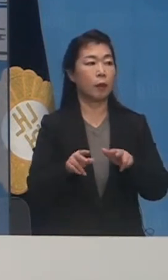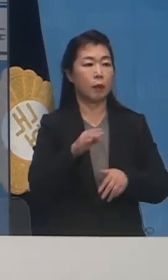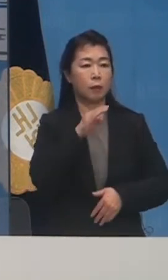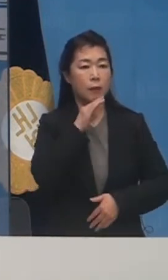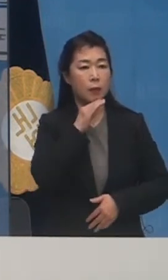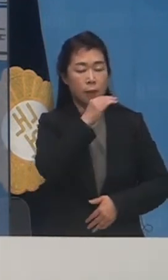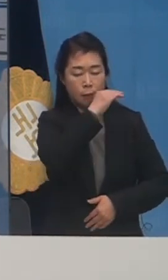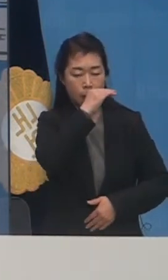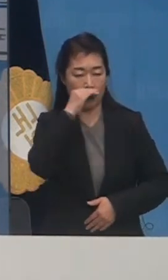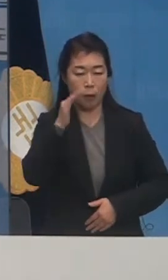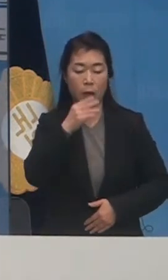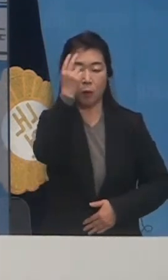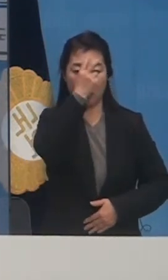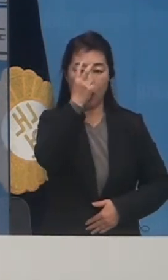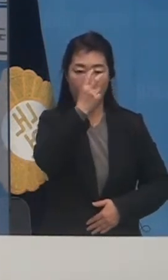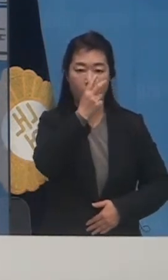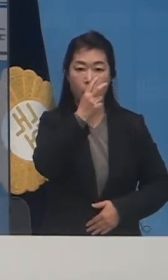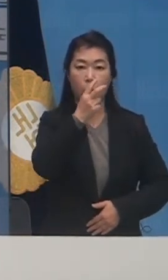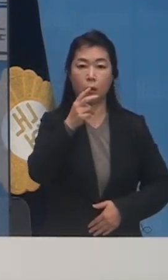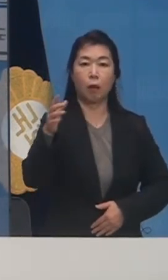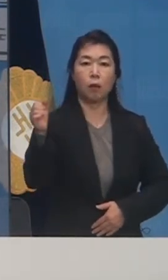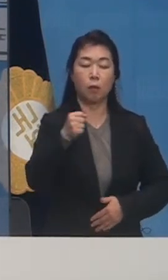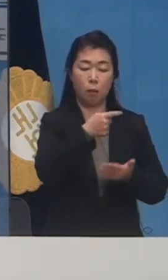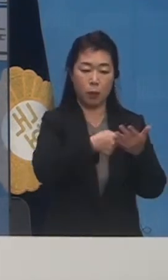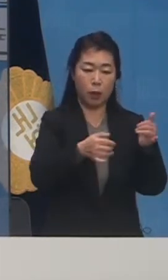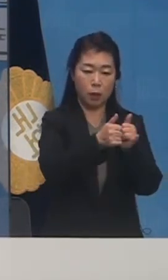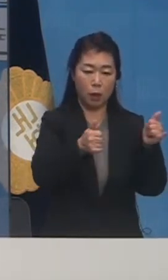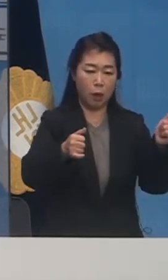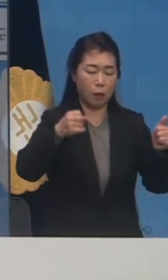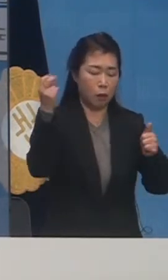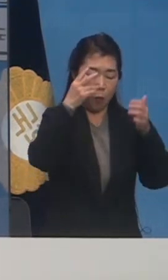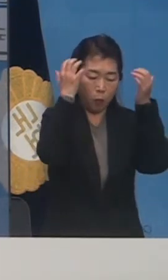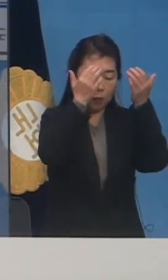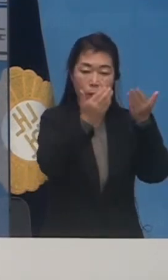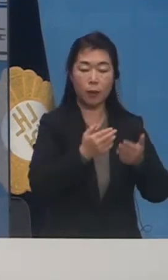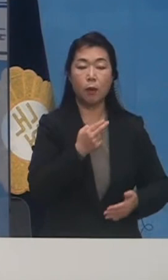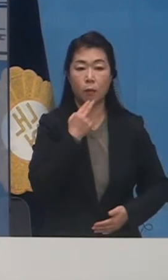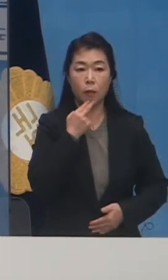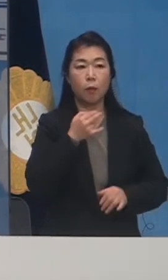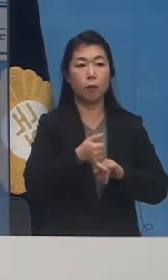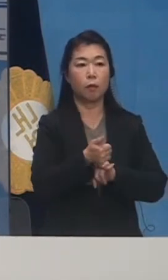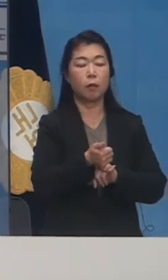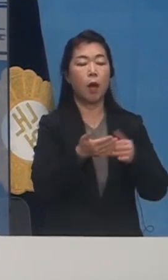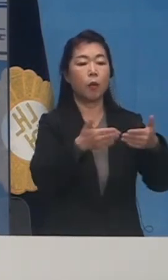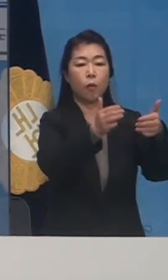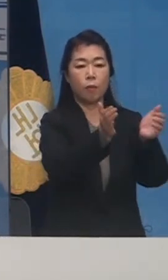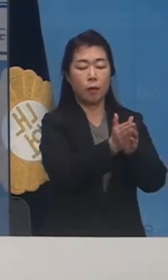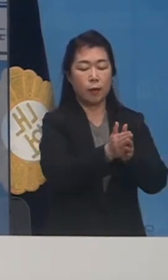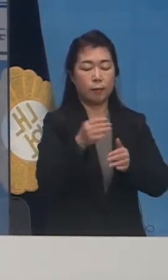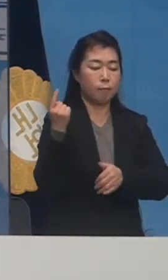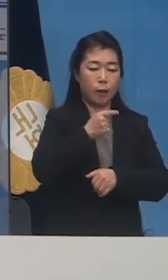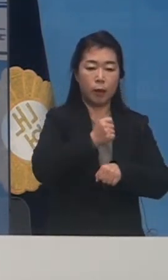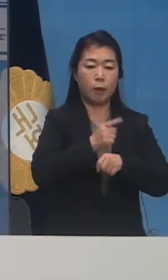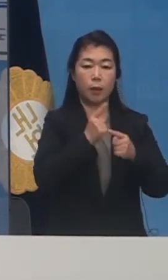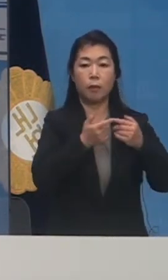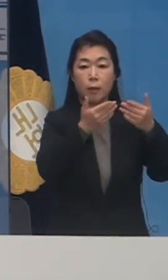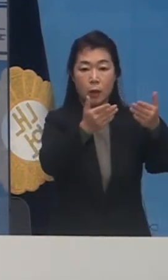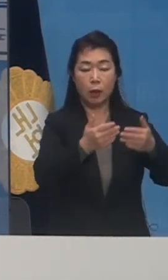정말로 제대로 조사해서 피해자가 두 번 다시 고통을 받지 않도록 노동부에게 강력하게